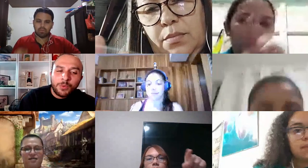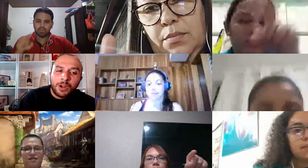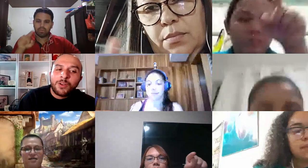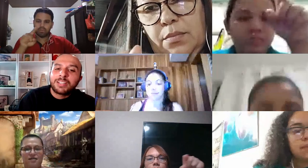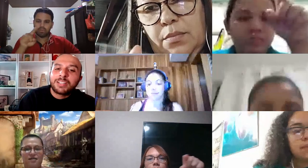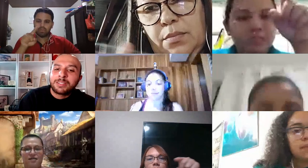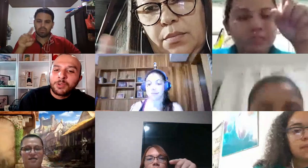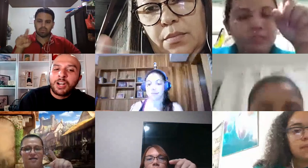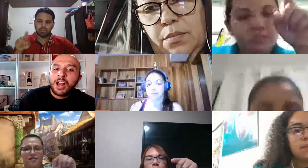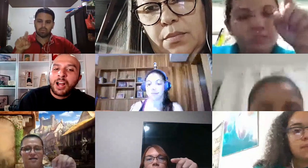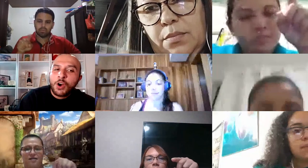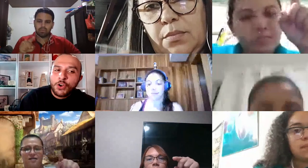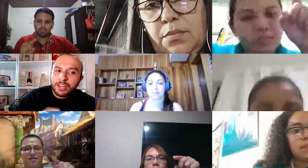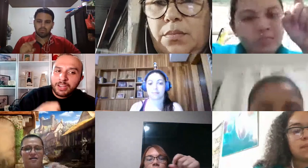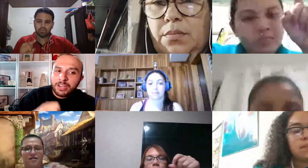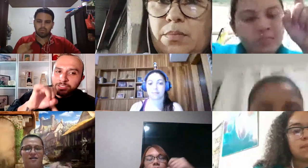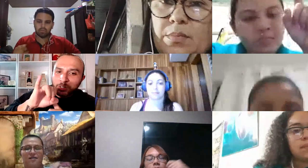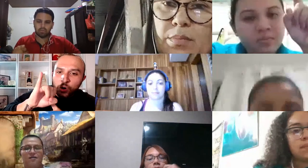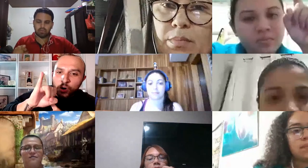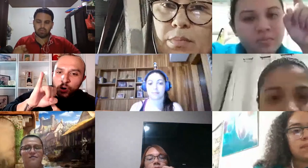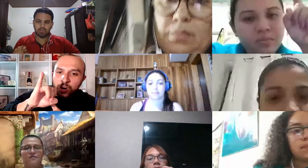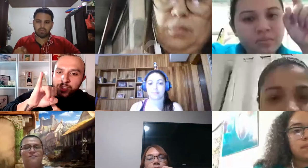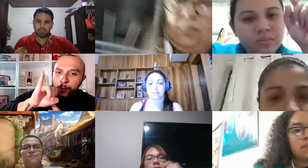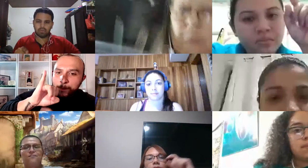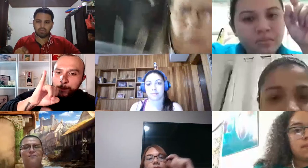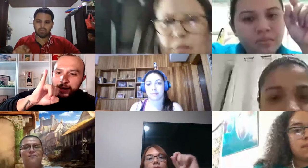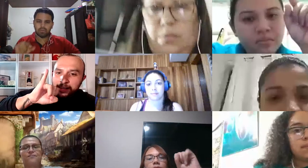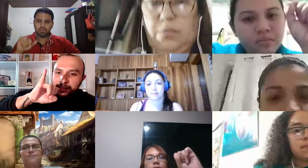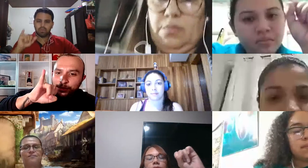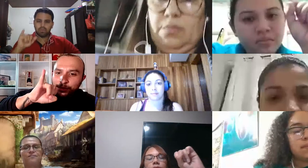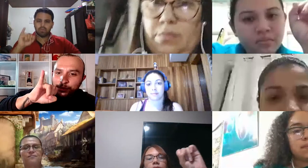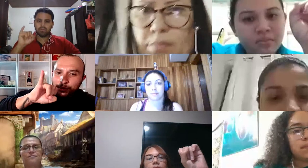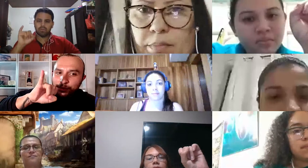Igual cuando hacemos la J, solo con el dedo pequeñito.